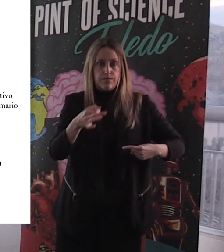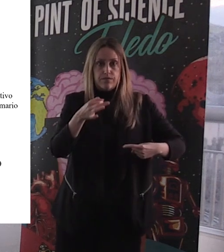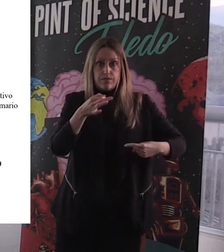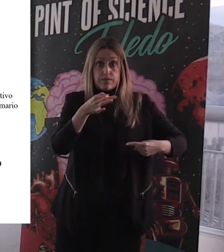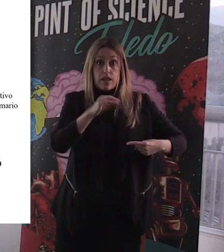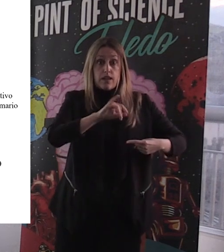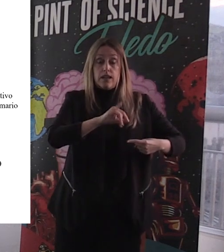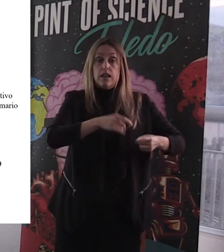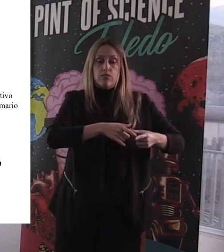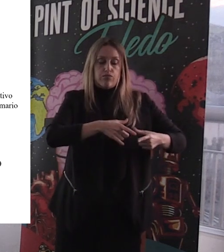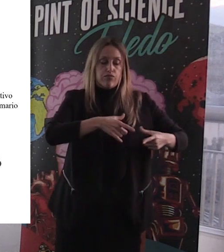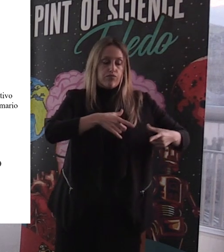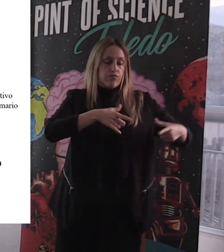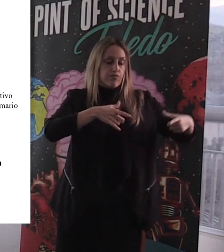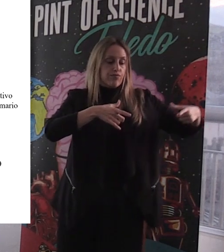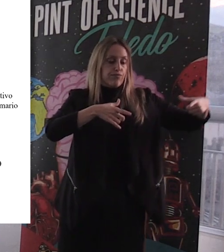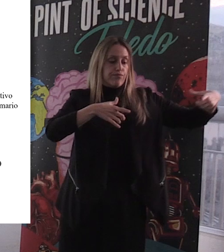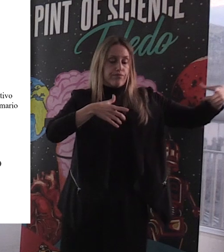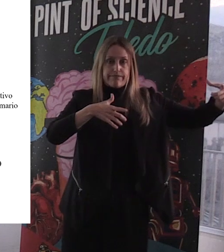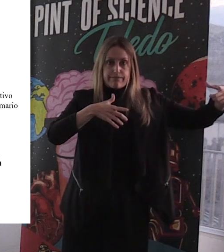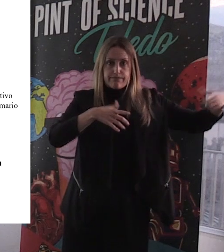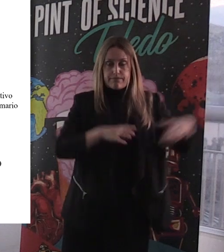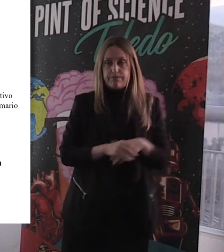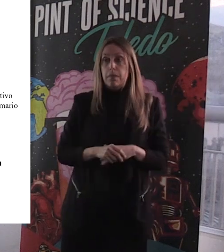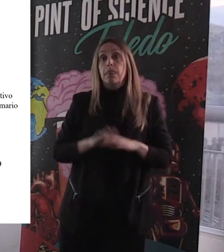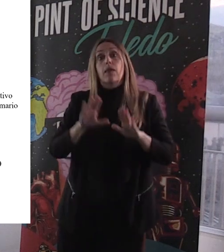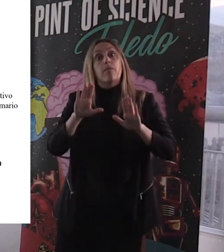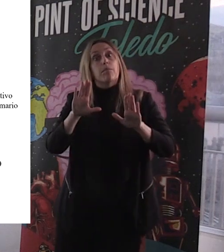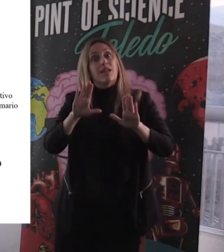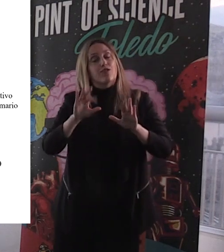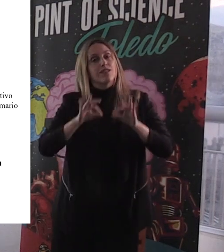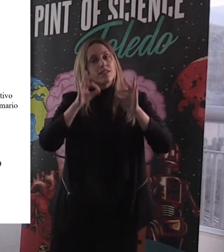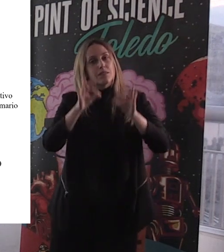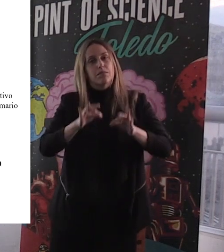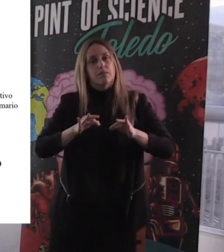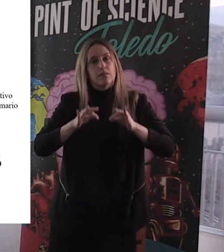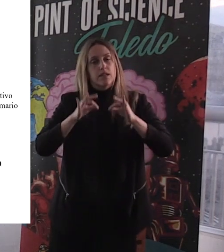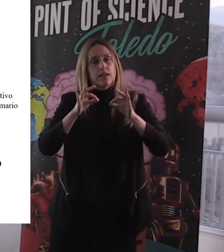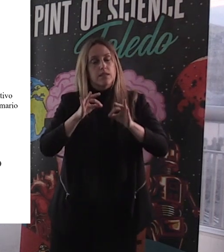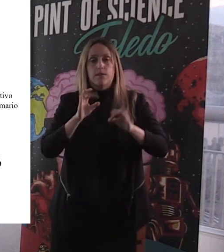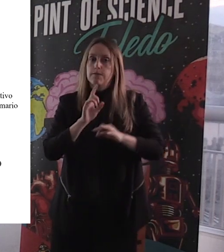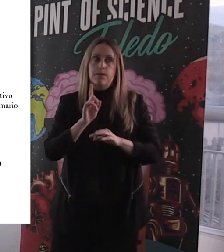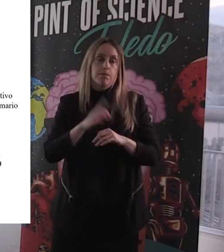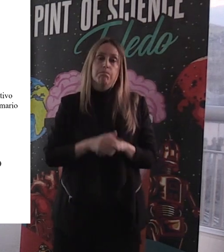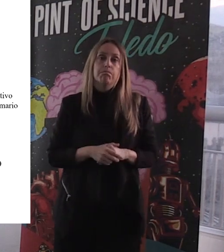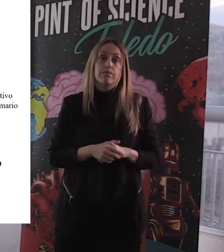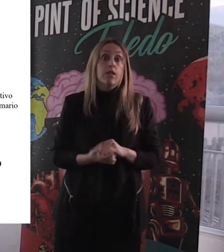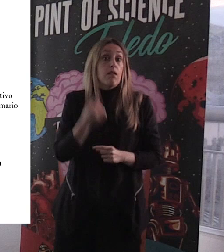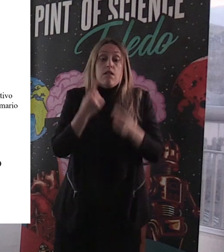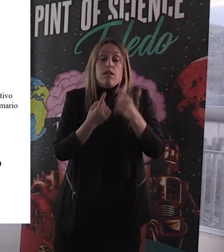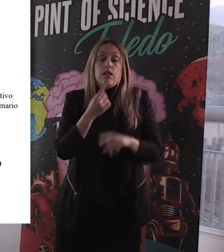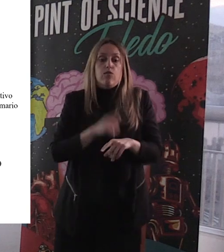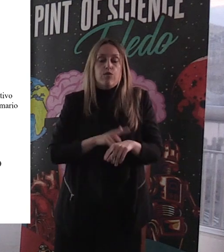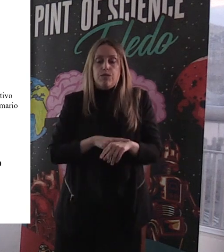y multiplicarse exponencialmente. Pero no siempre. En un momento van